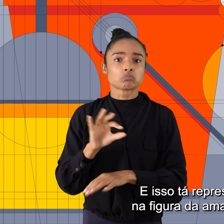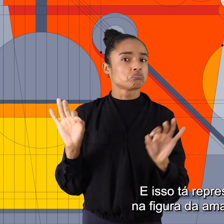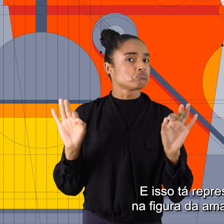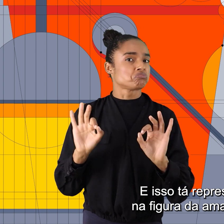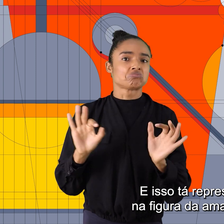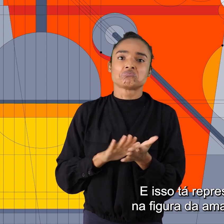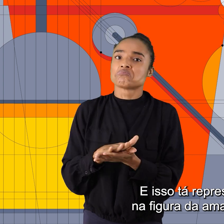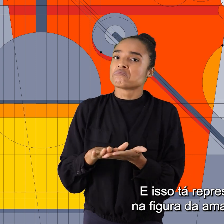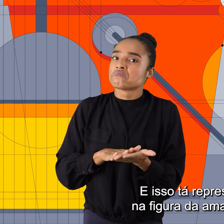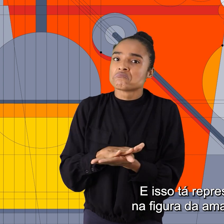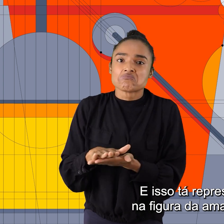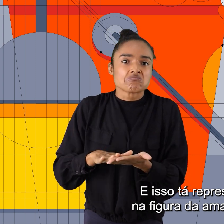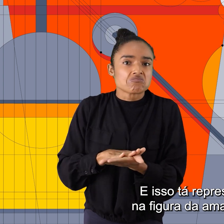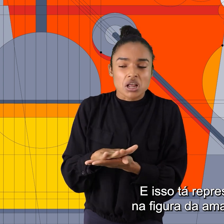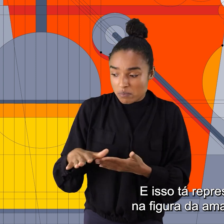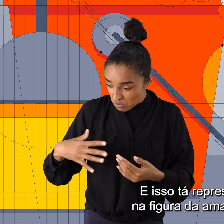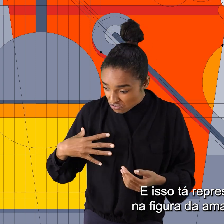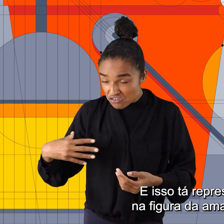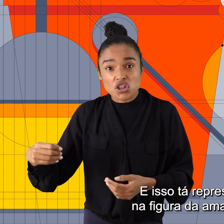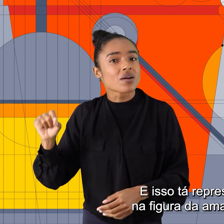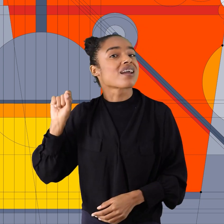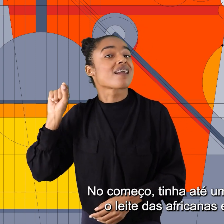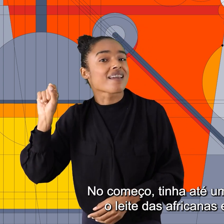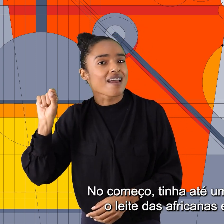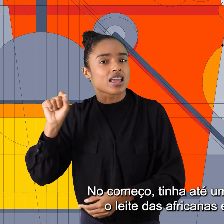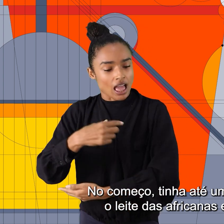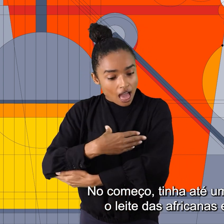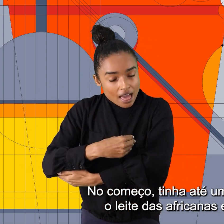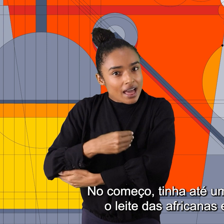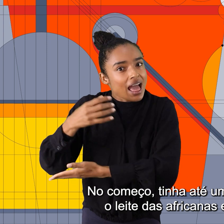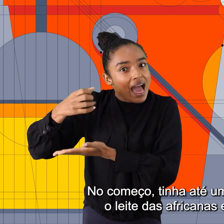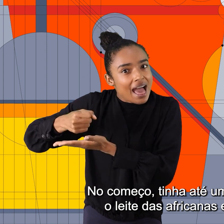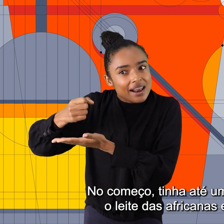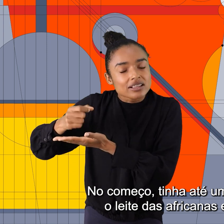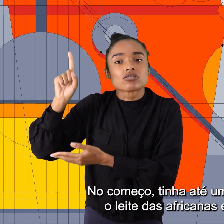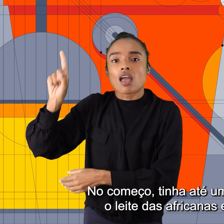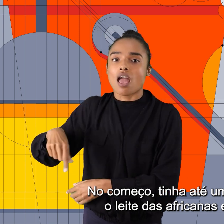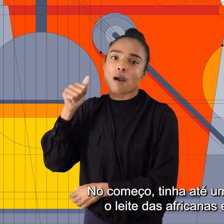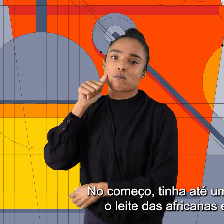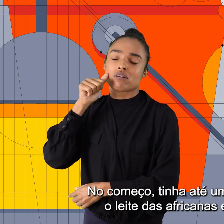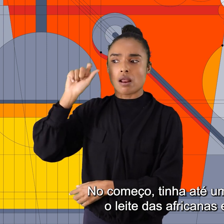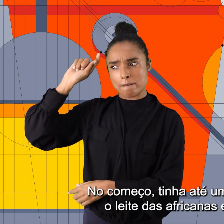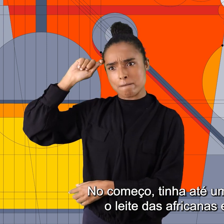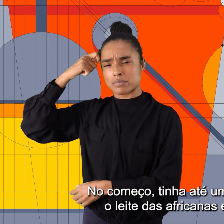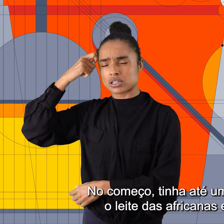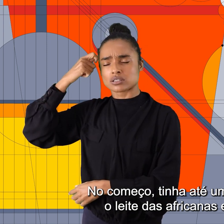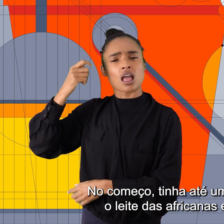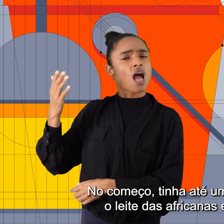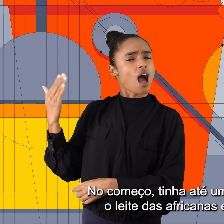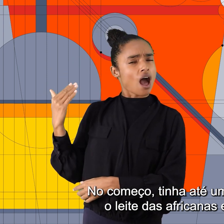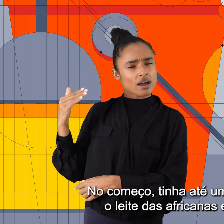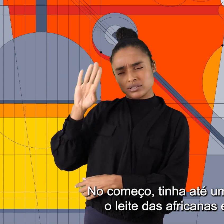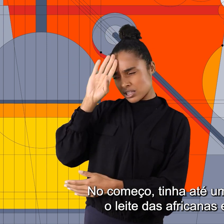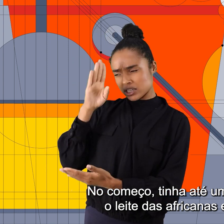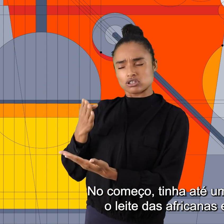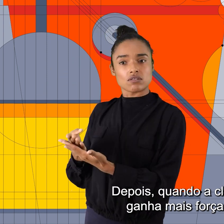na figura da ama de leite. No começo, tinha até uma crença de que o leite das africanas era mais